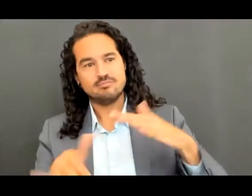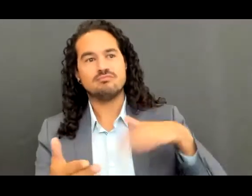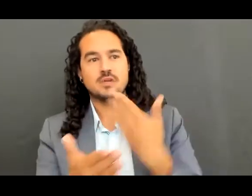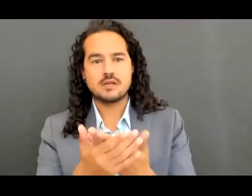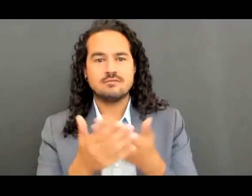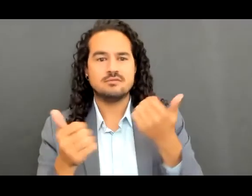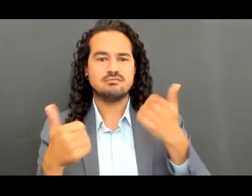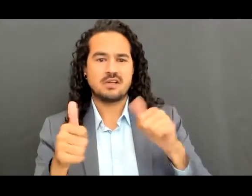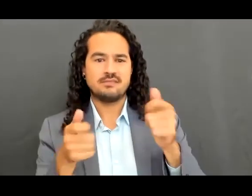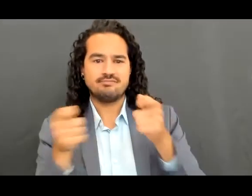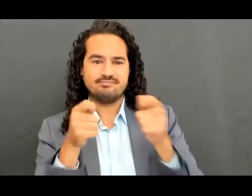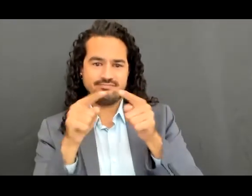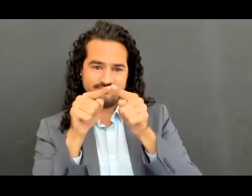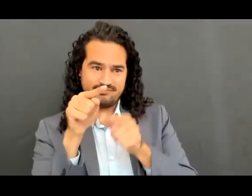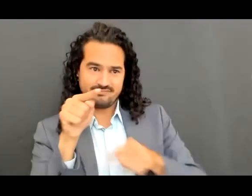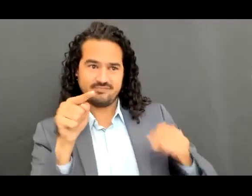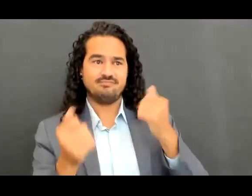fuego.